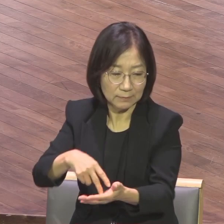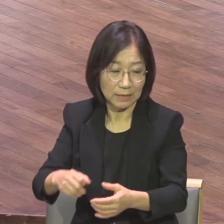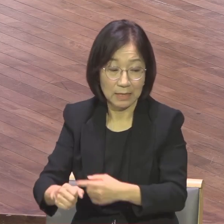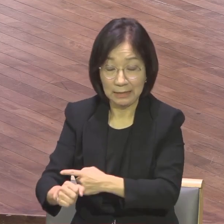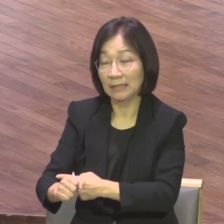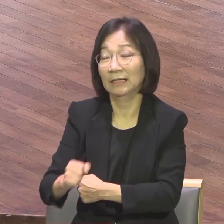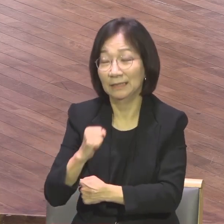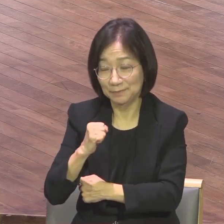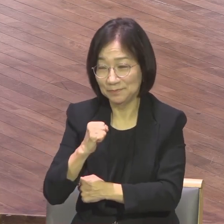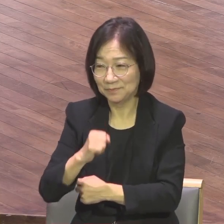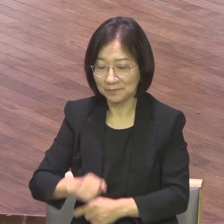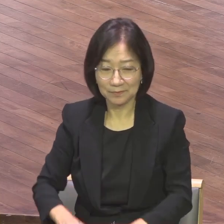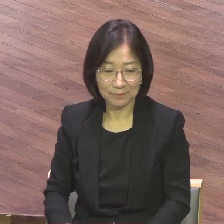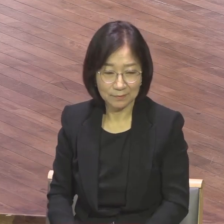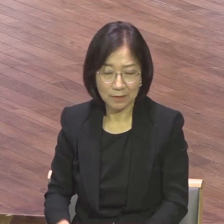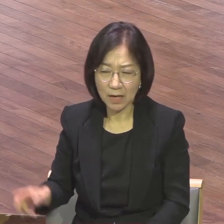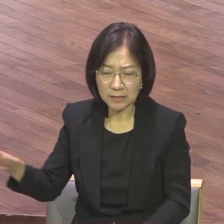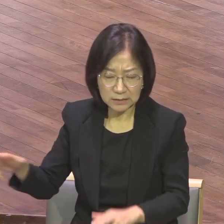선교사님 열려가고 있고